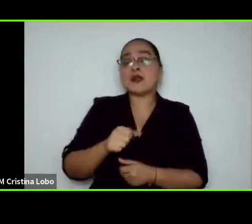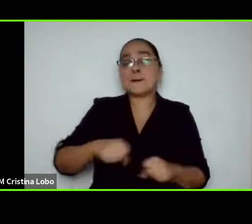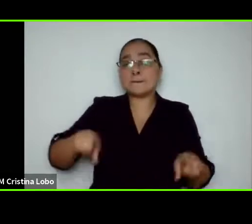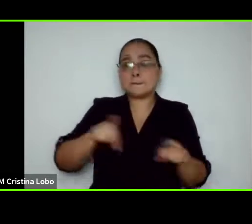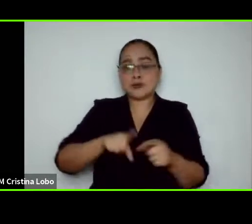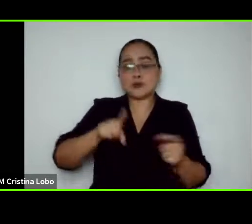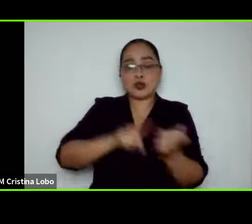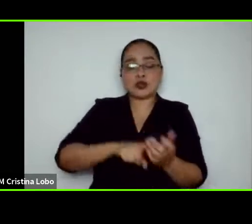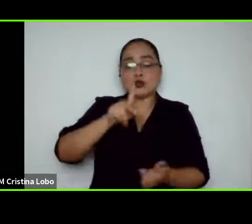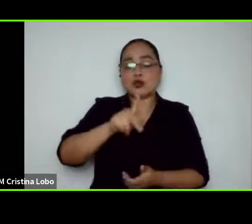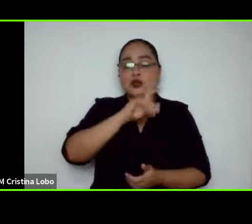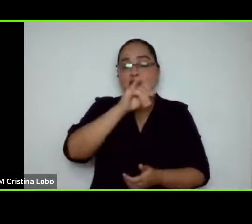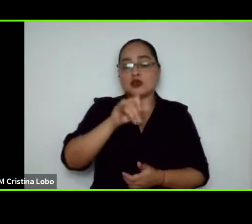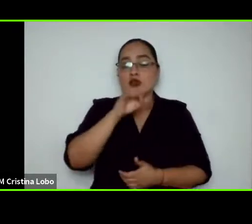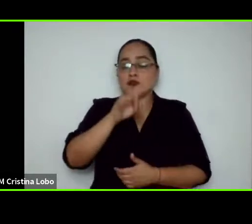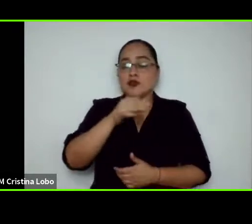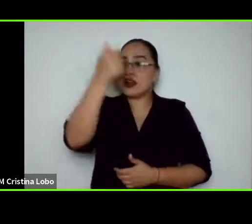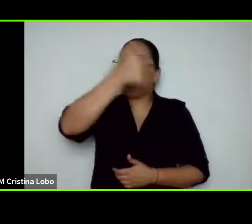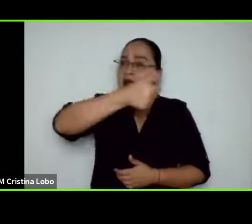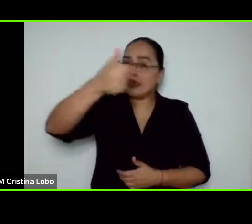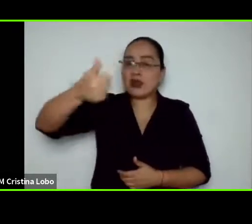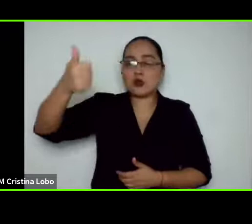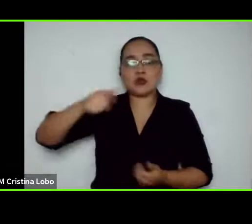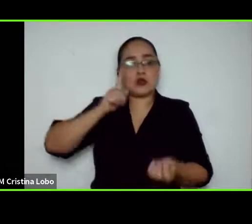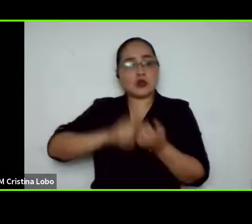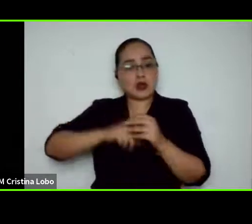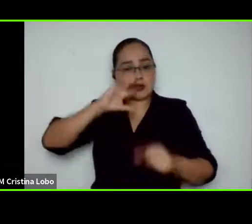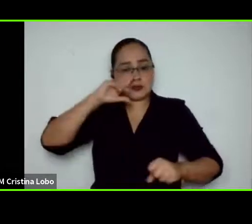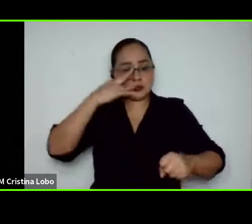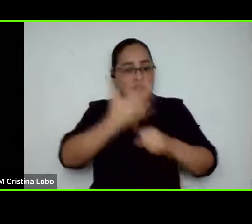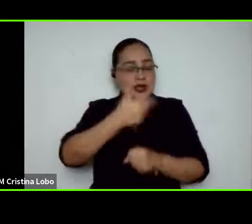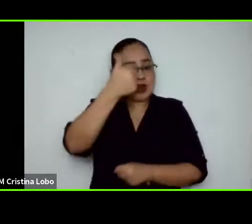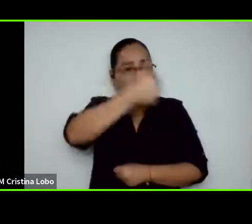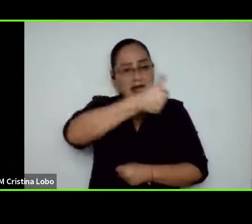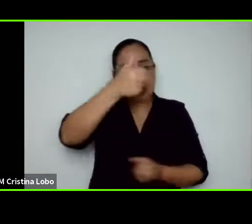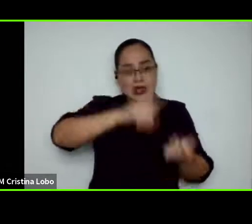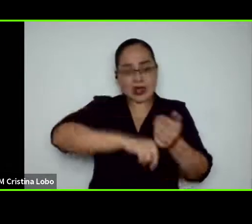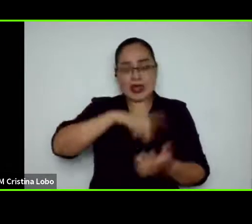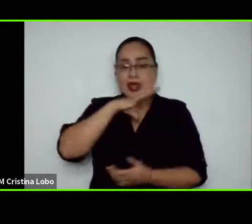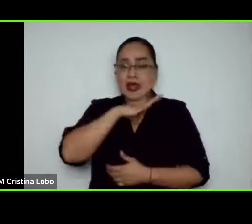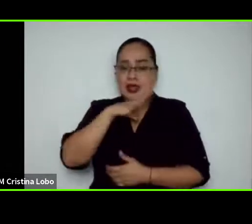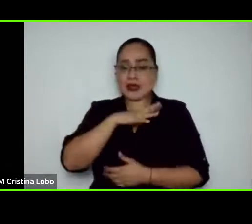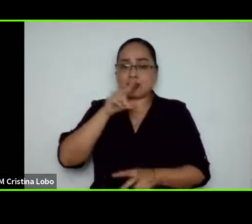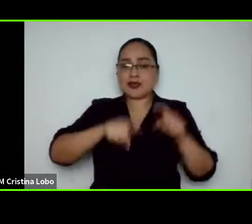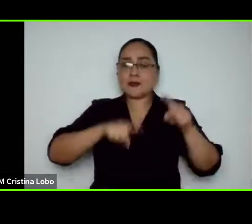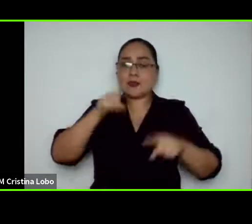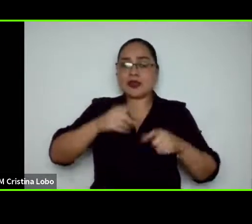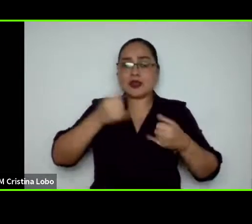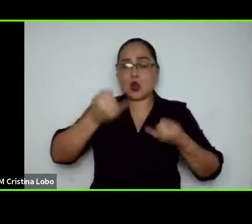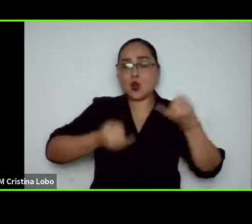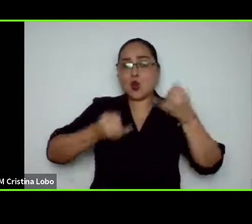poderes judiciales se pueden distinguir cuáles son las competencias que tienen unos u otros jueces, ¿no? Ya sean los jueces